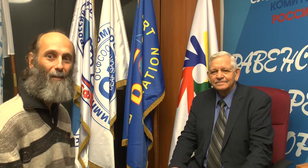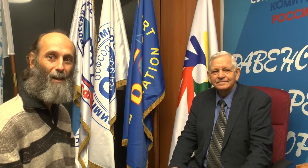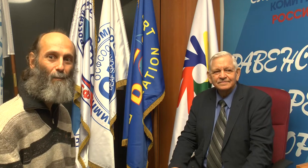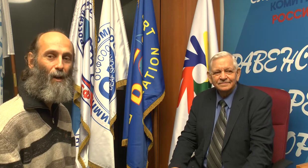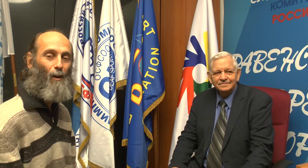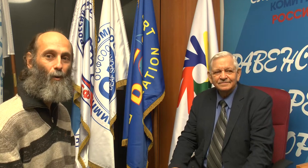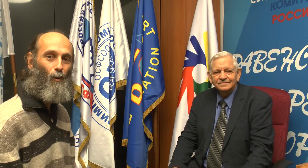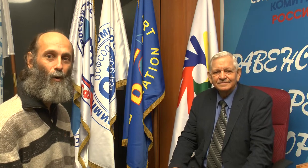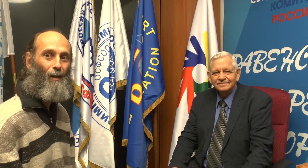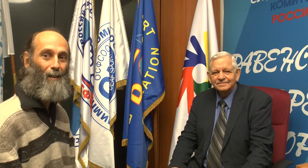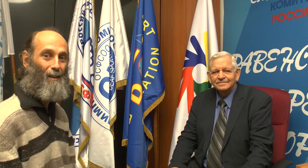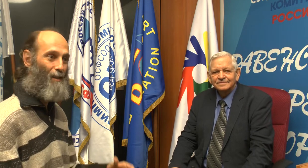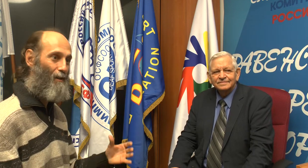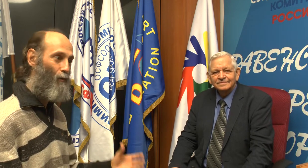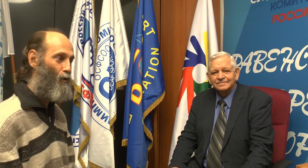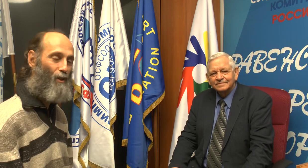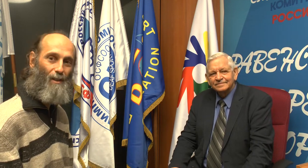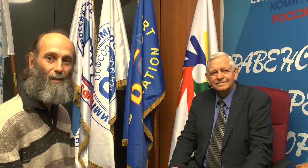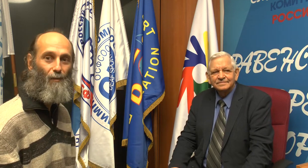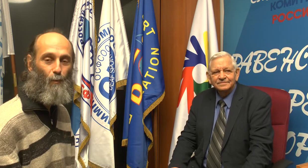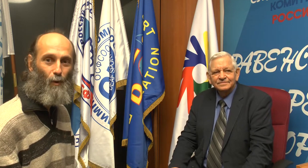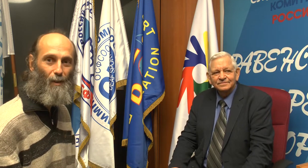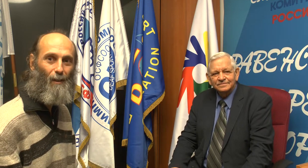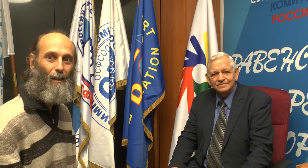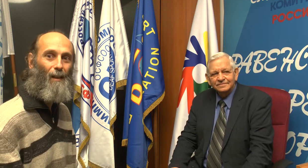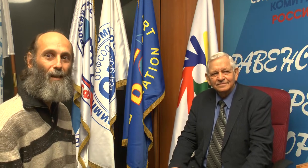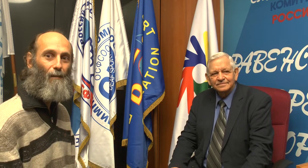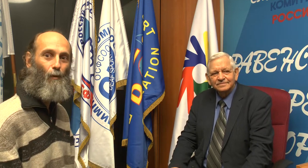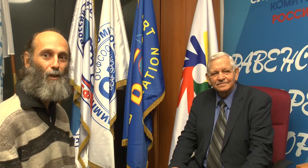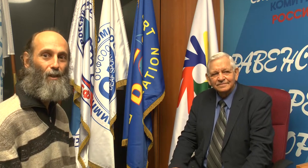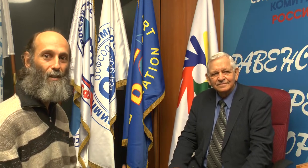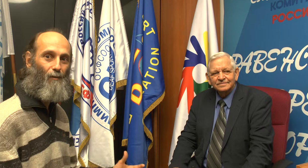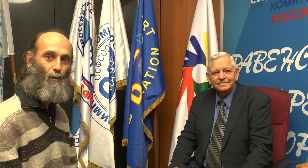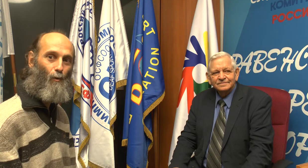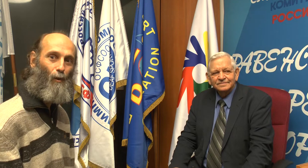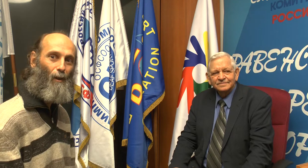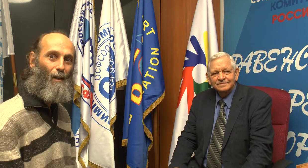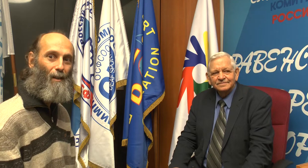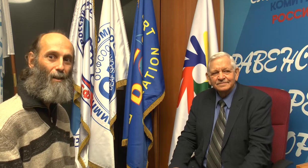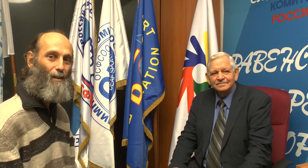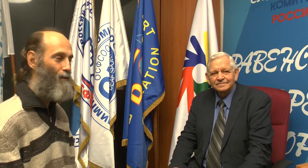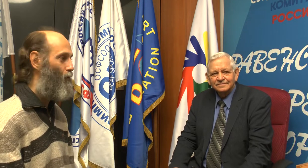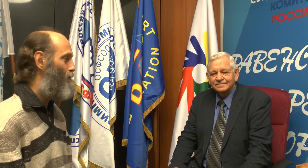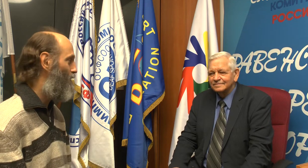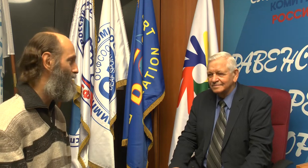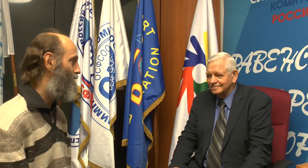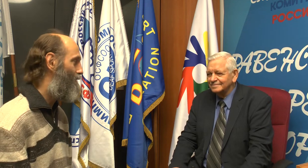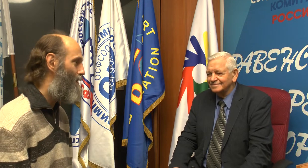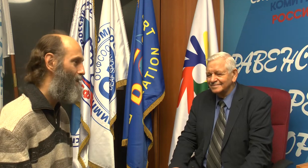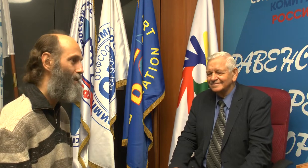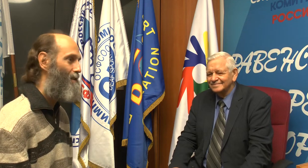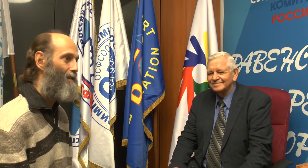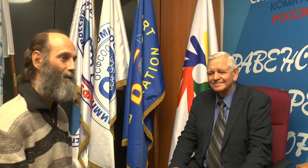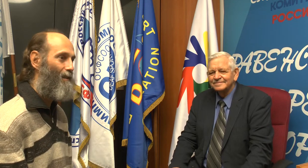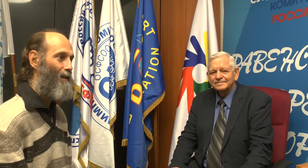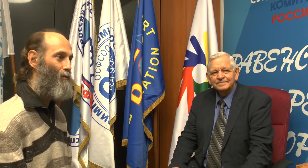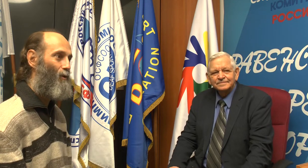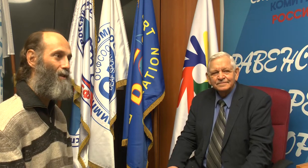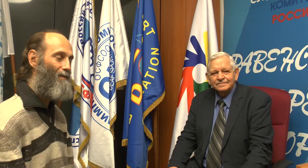поговорим о его жизни в спорте, его жизни в дзюдо и его общественной деятельности, которая